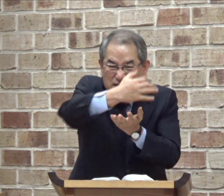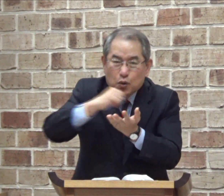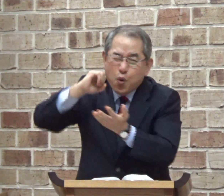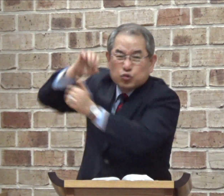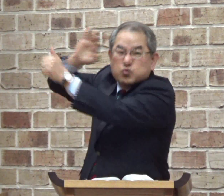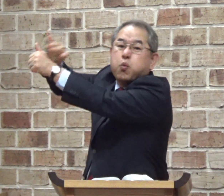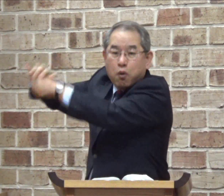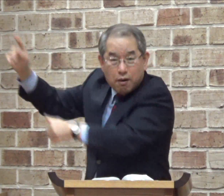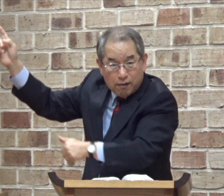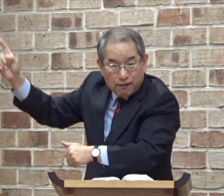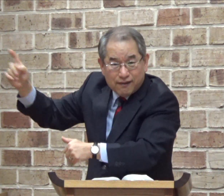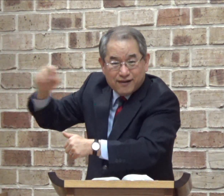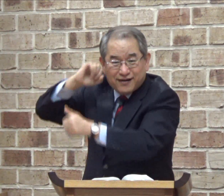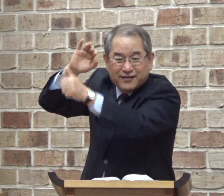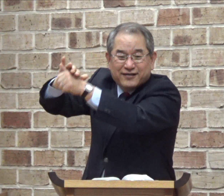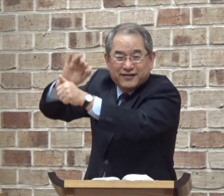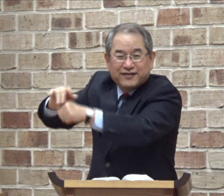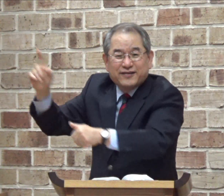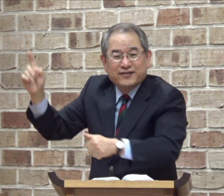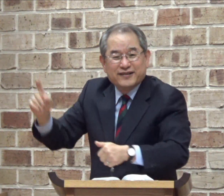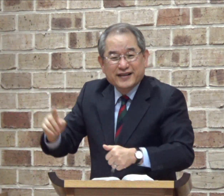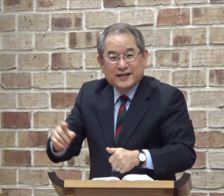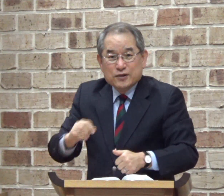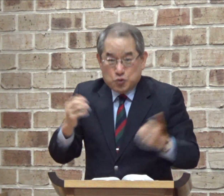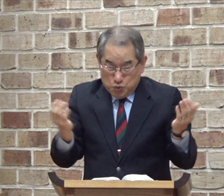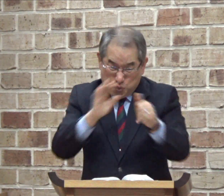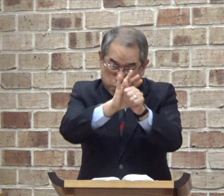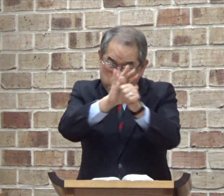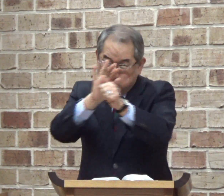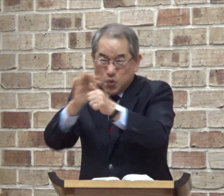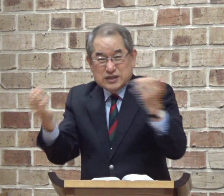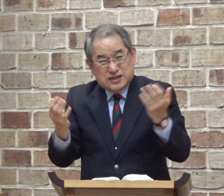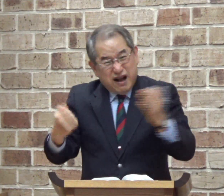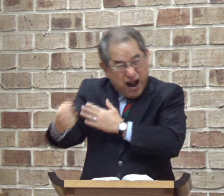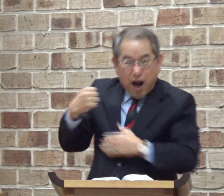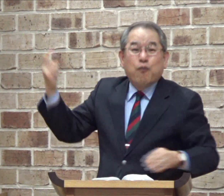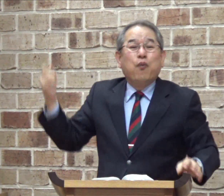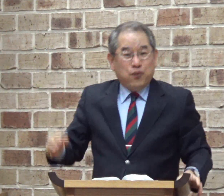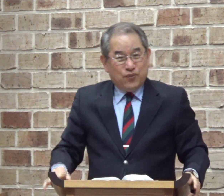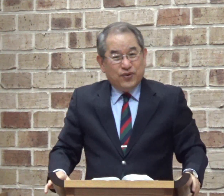그 교회 이름이 유명한 안디옥, 전주 안디옥 교회입니다.